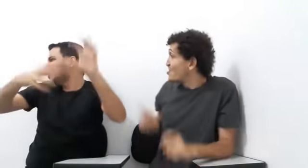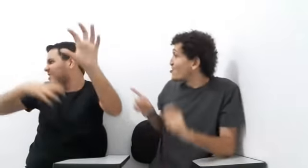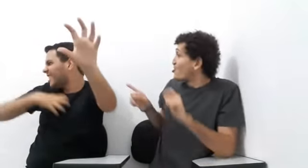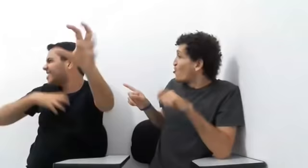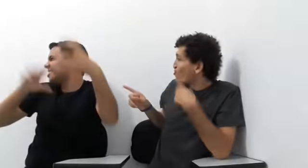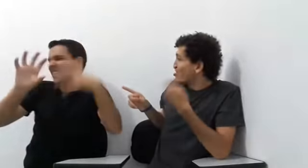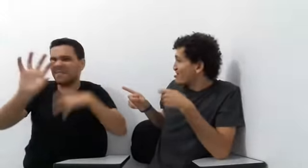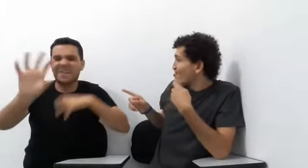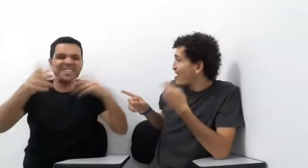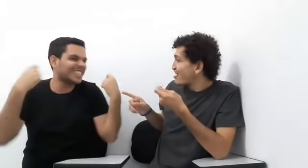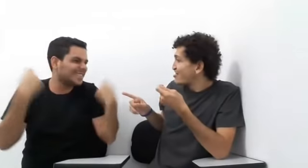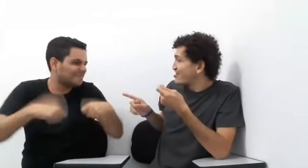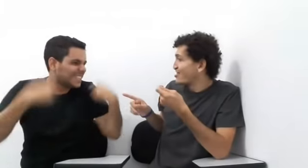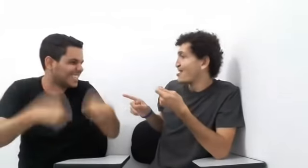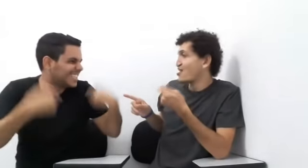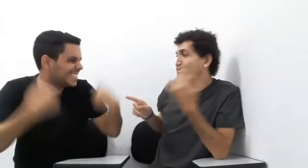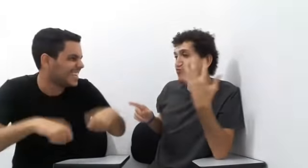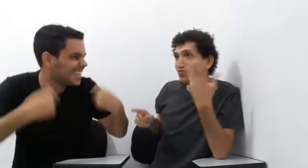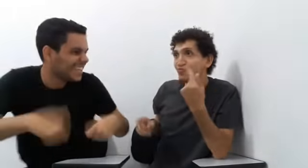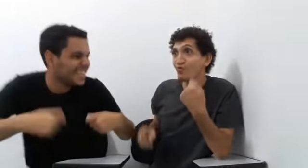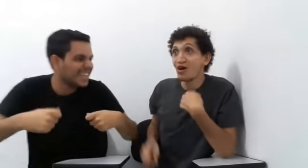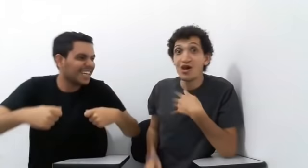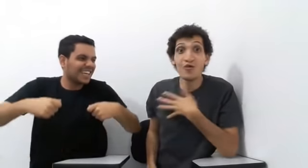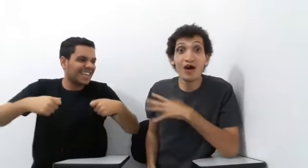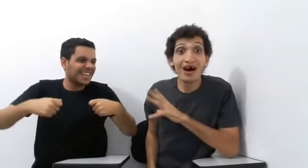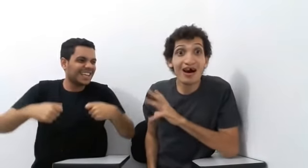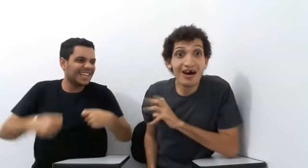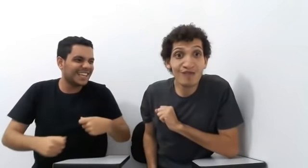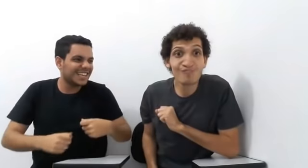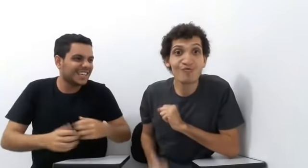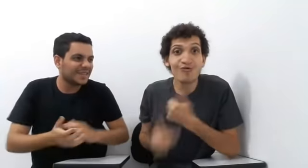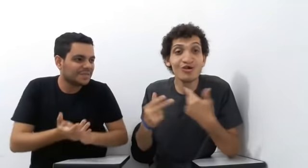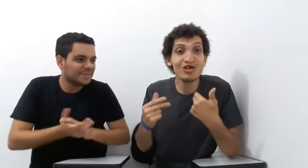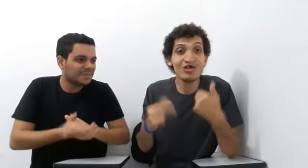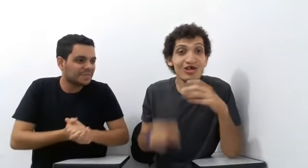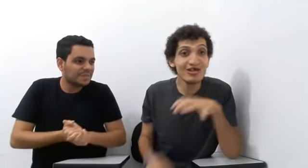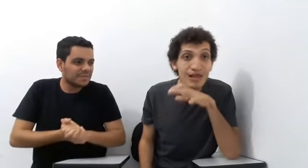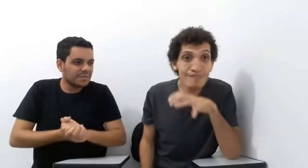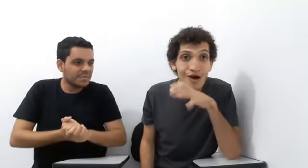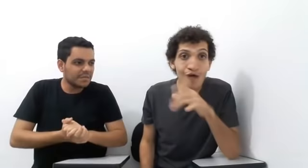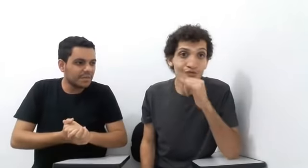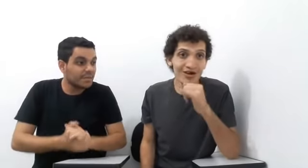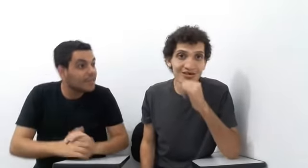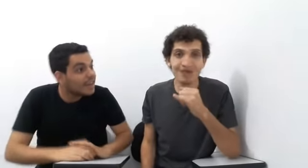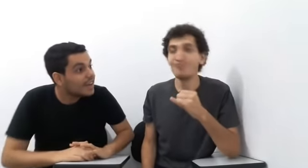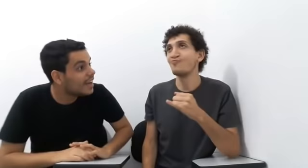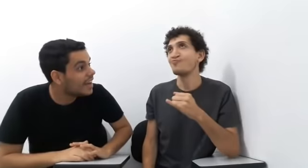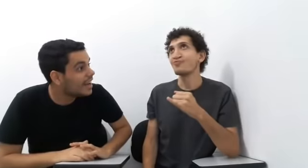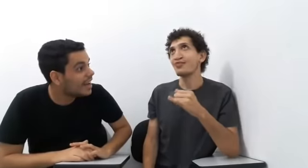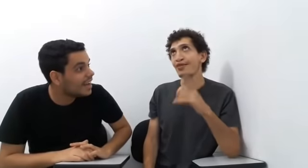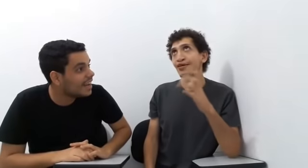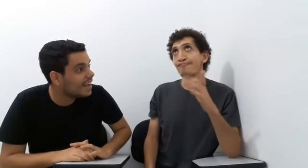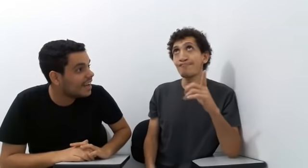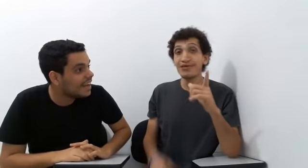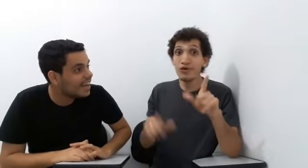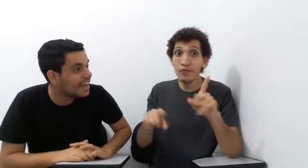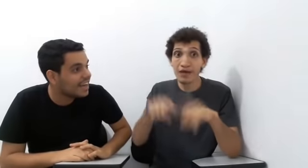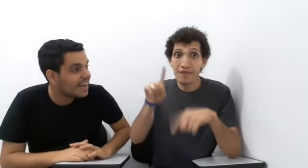né, gente? Empatia. Precisa. Eu amo o animal, por exemplo. Isso tem